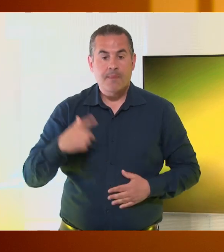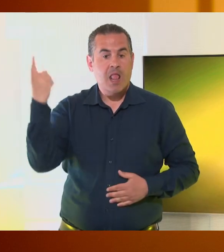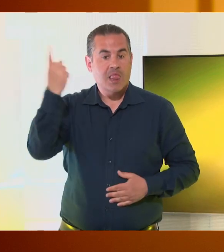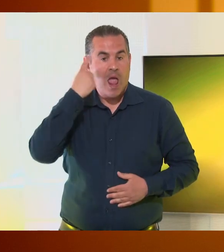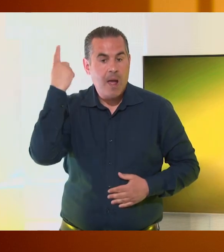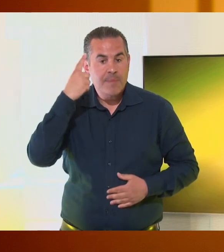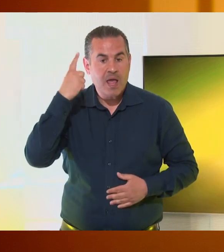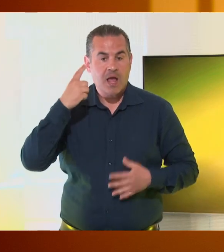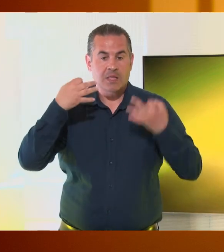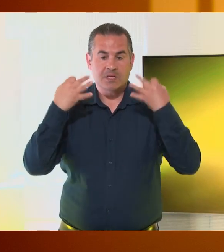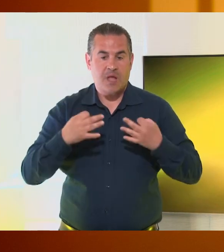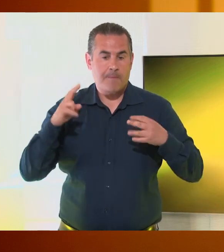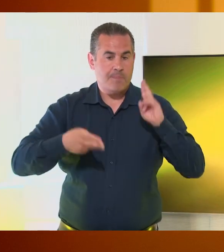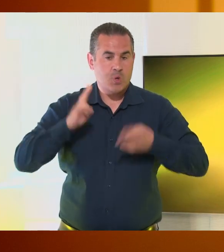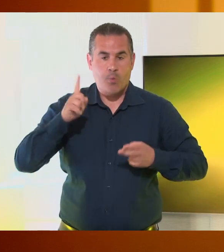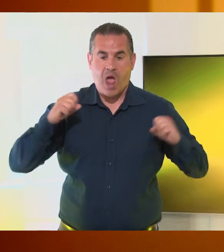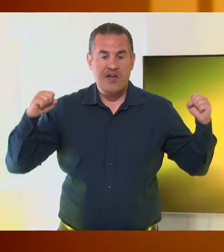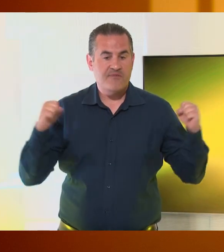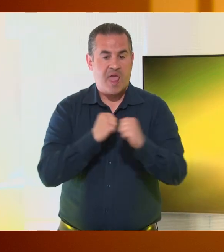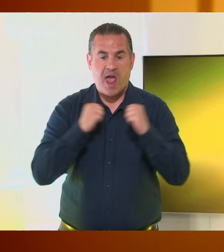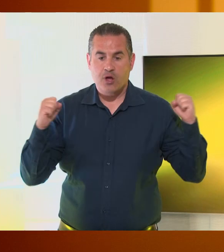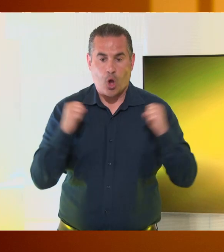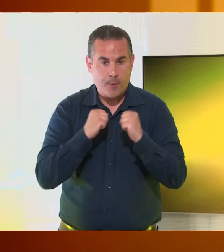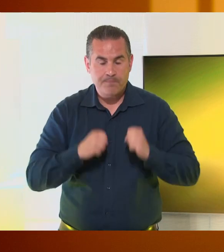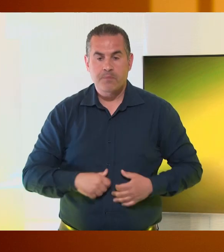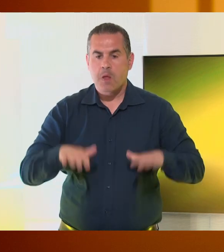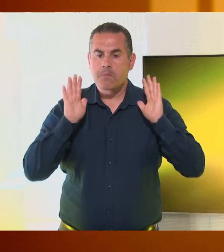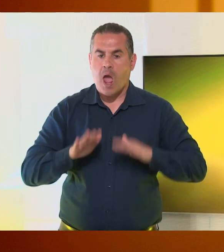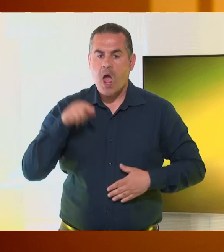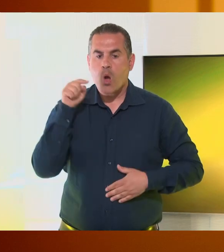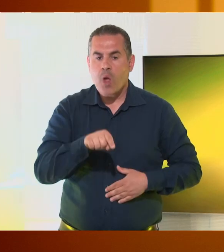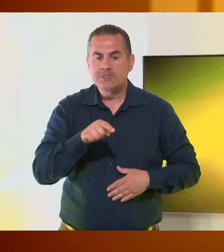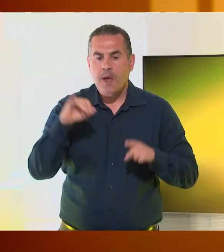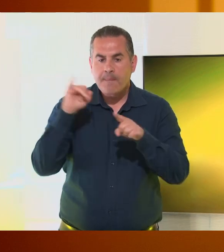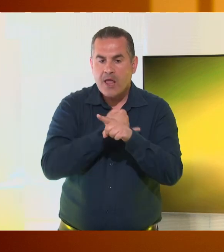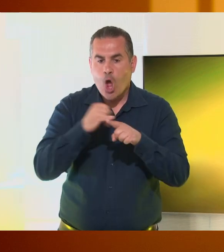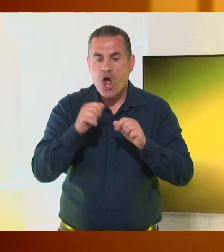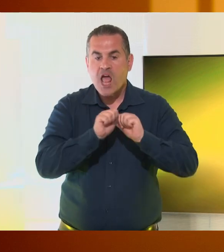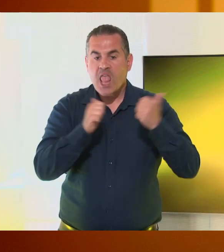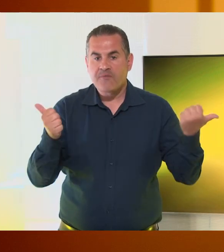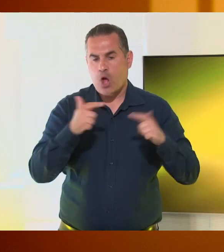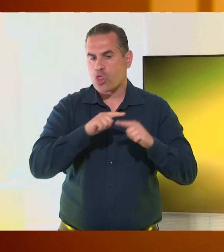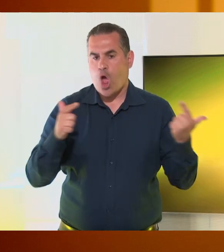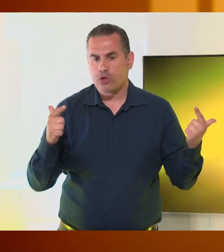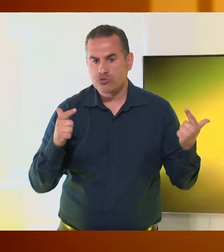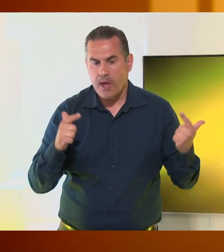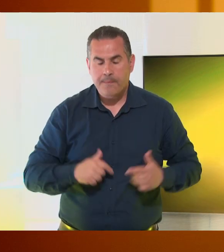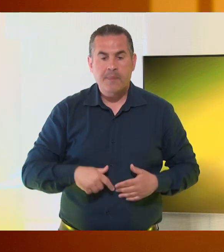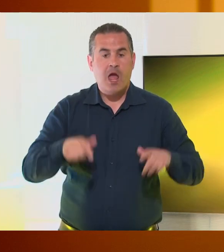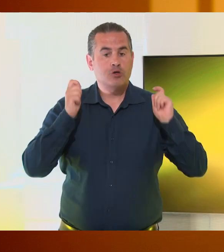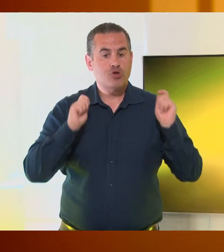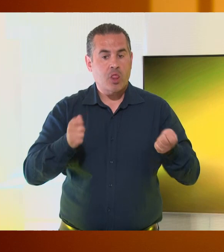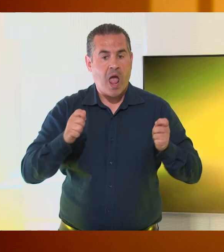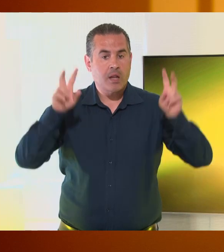il capoluogo sardo sempre più in basso con il trascorrere degli anni. Scopriamo che Nuoro 18esima è la terza classificata delle